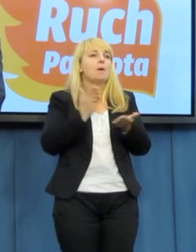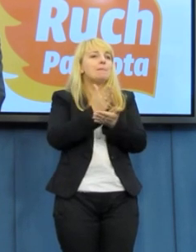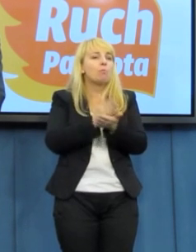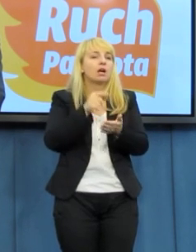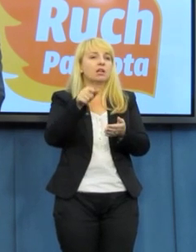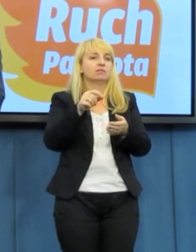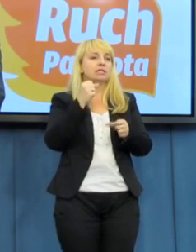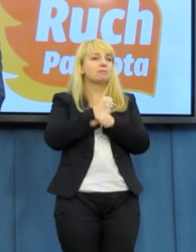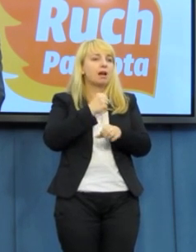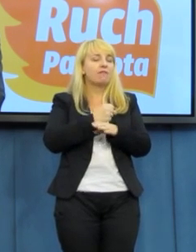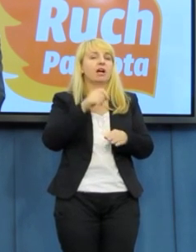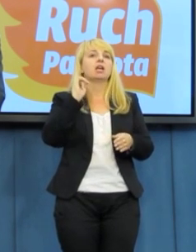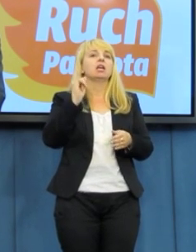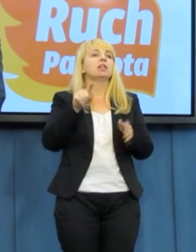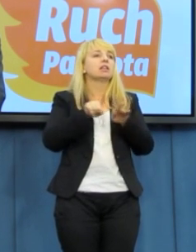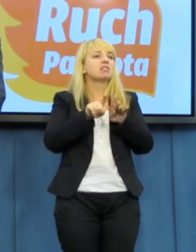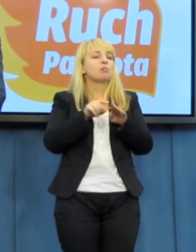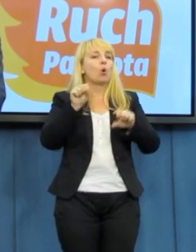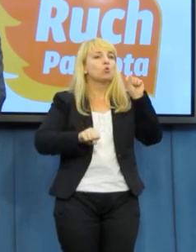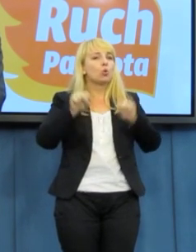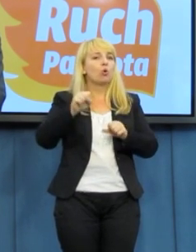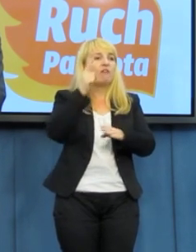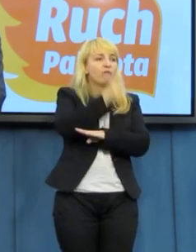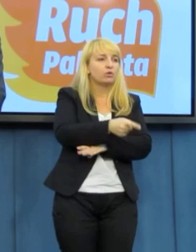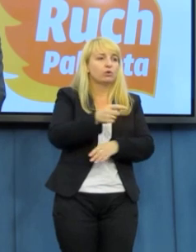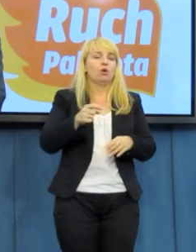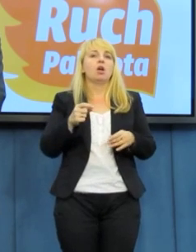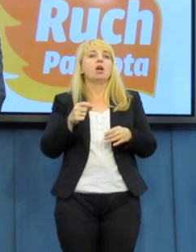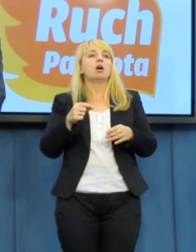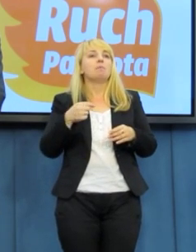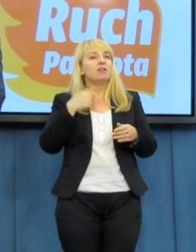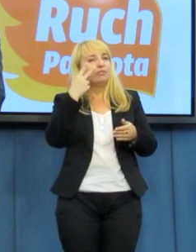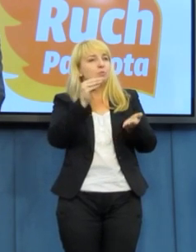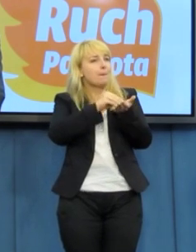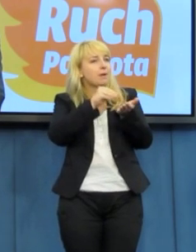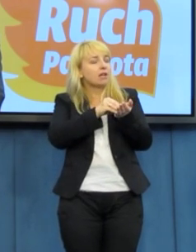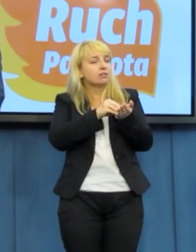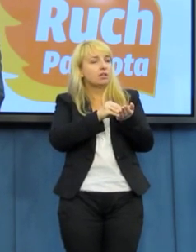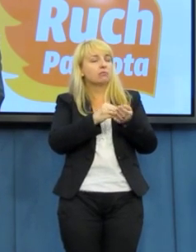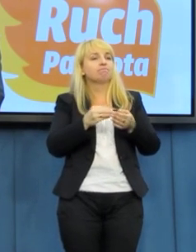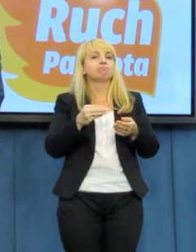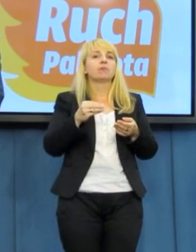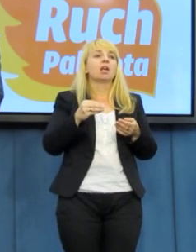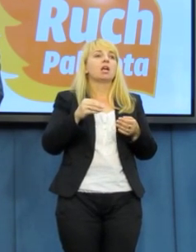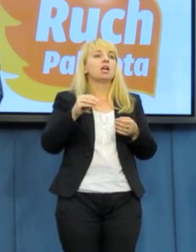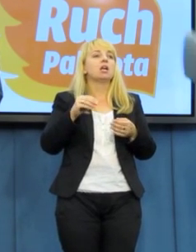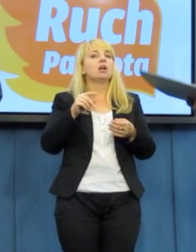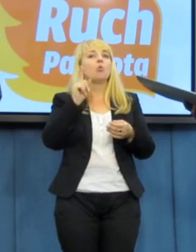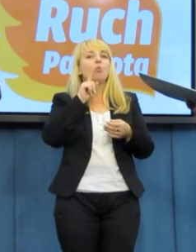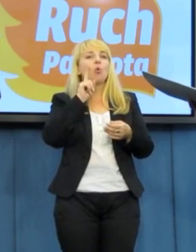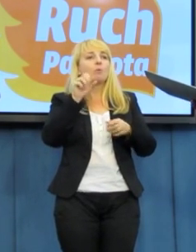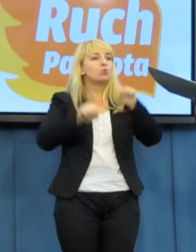skandalicznych wyrokach, bo niestety praktyka pokazuje, że bardzo wiele zależy od tego, czy sędzia